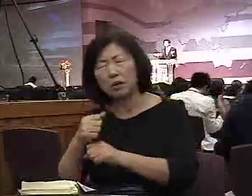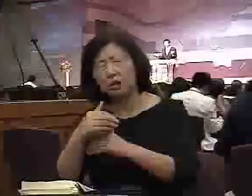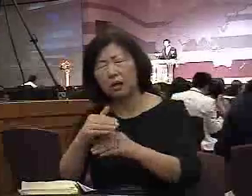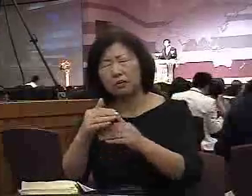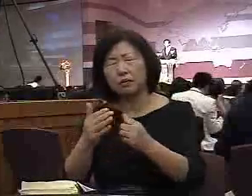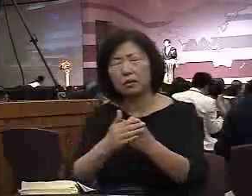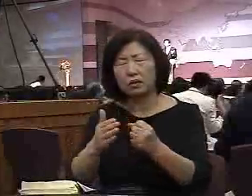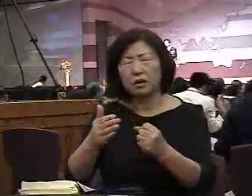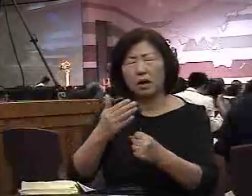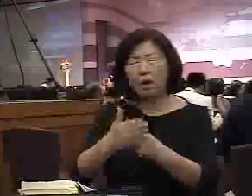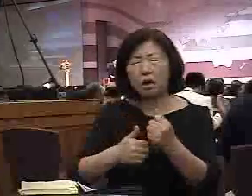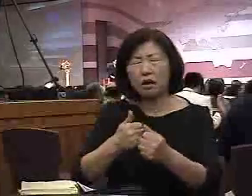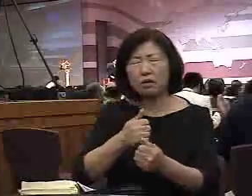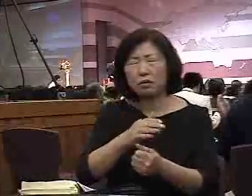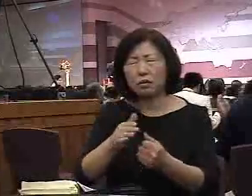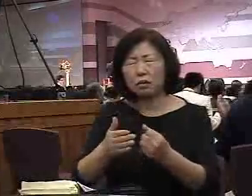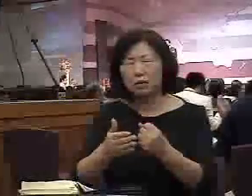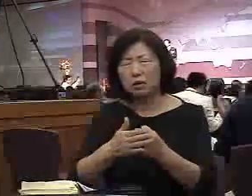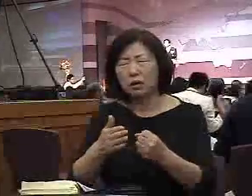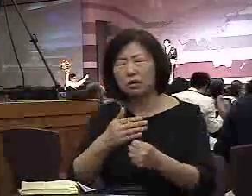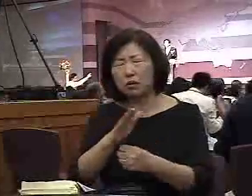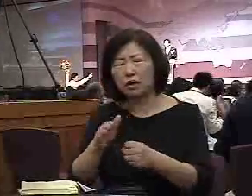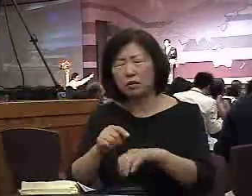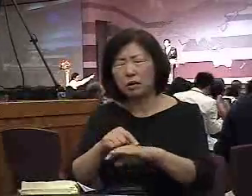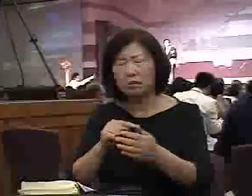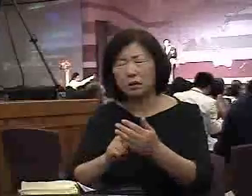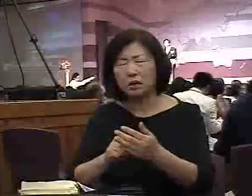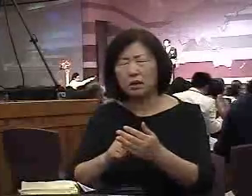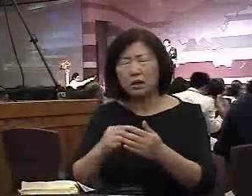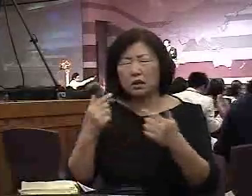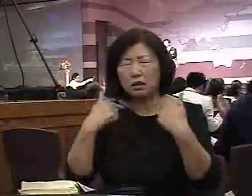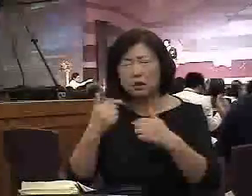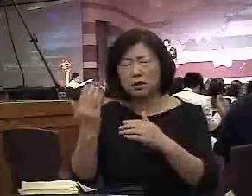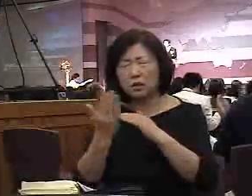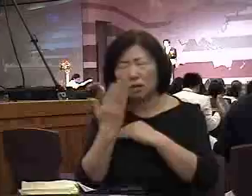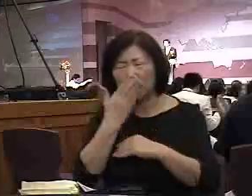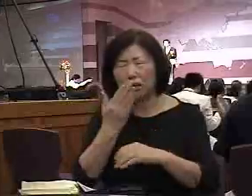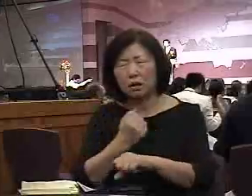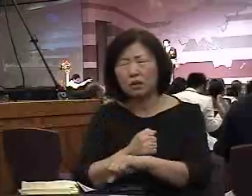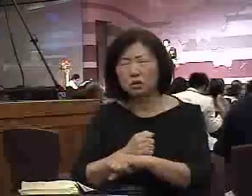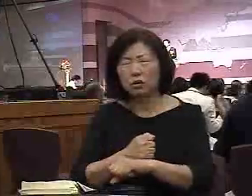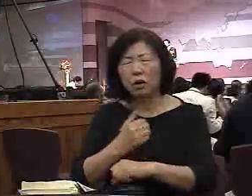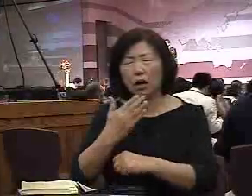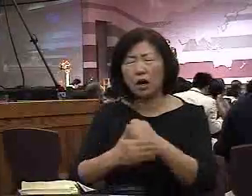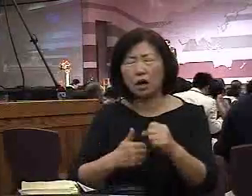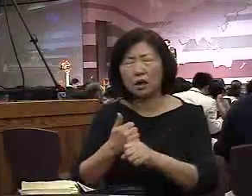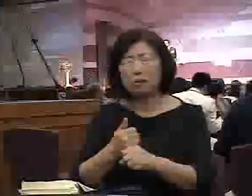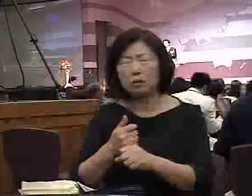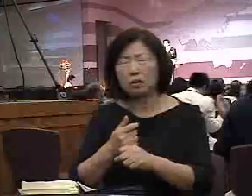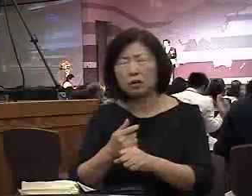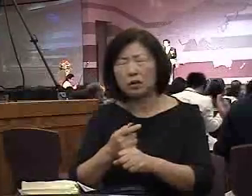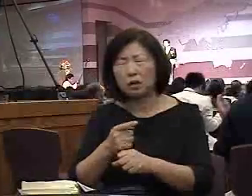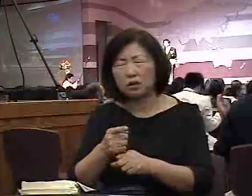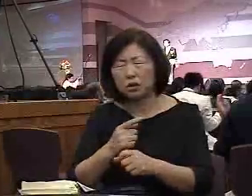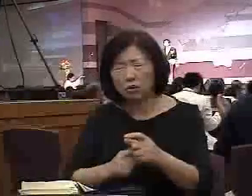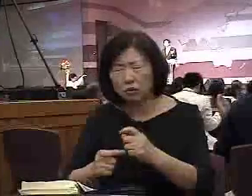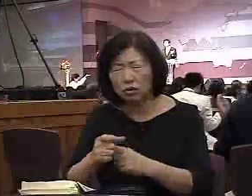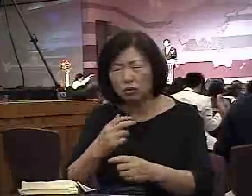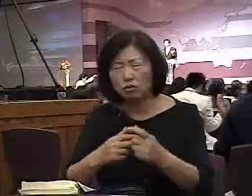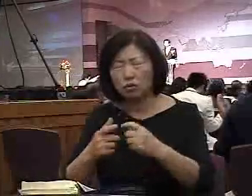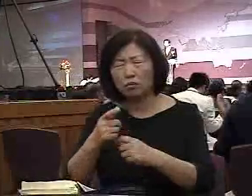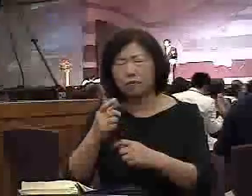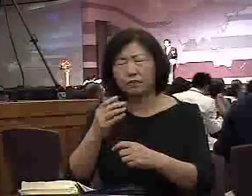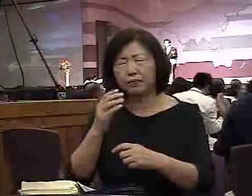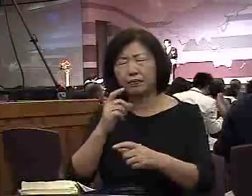너무나도 힘듭니다. 주님, 너무나도 어렵습니다. 그러나 주님, 이것이 나를 더욱더 견고하게 만드시기 위해서, 더욱더 강하게 만드시기